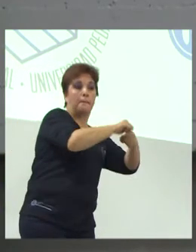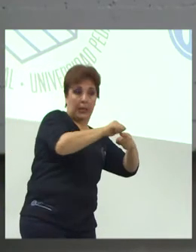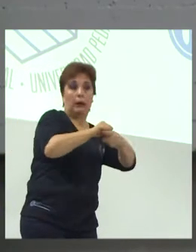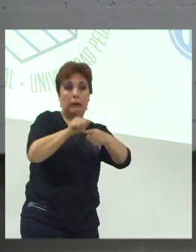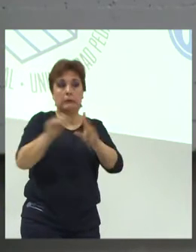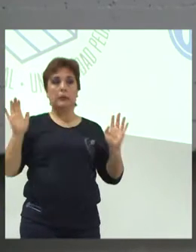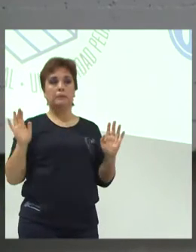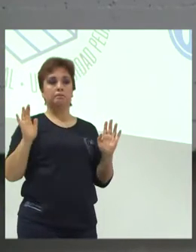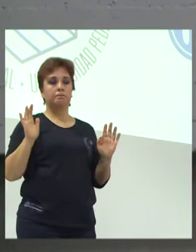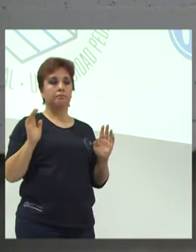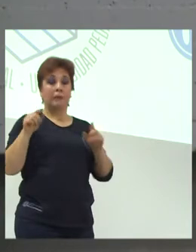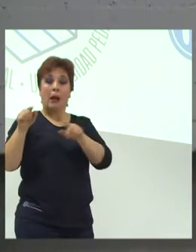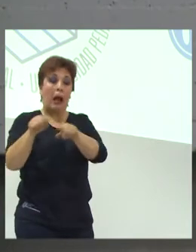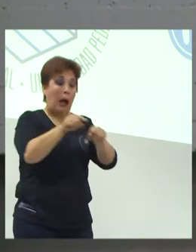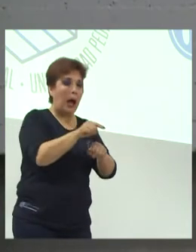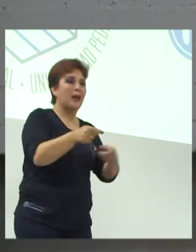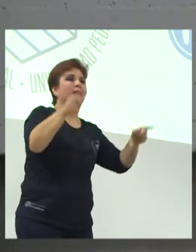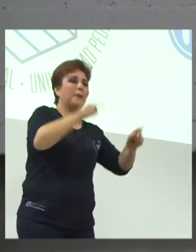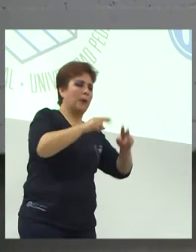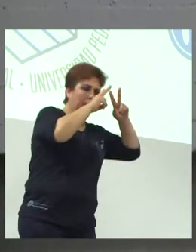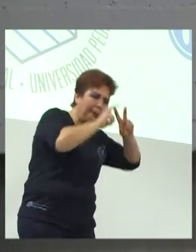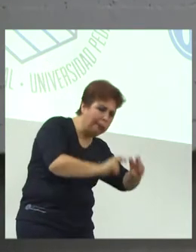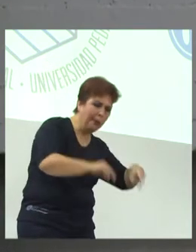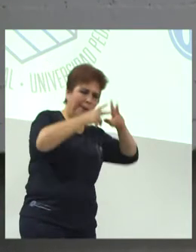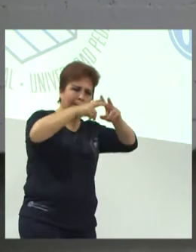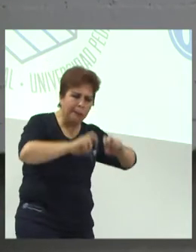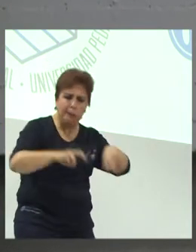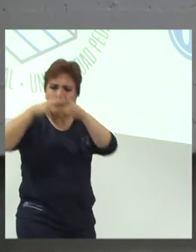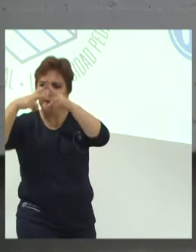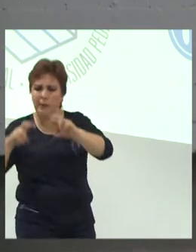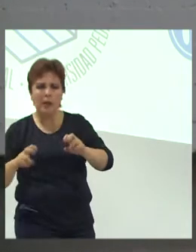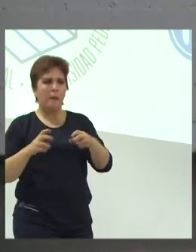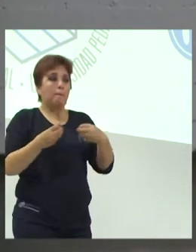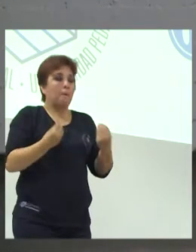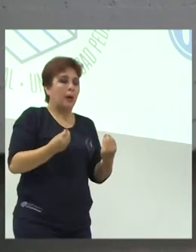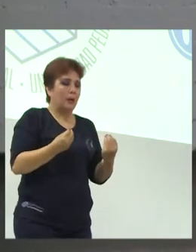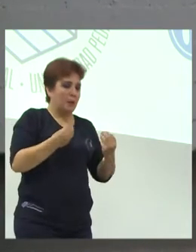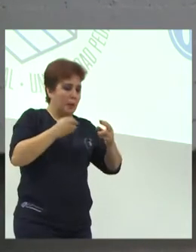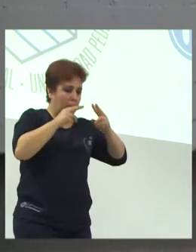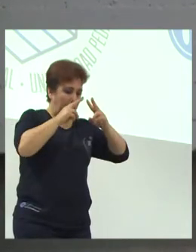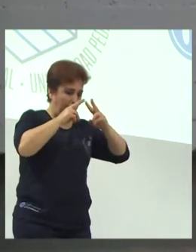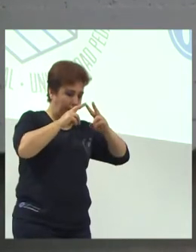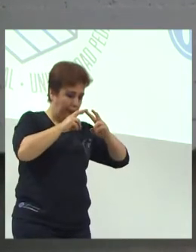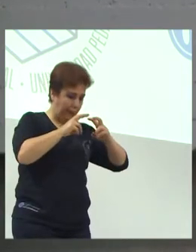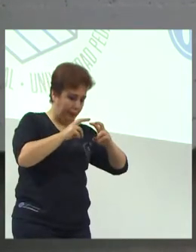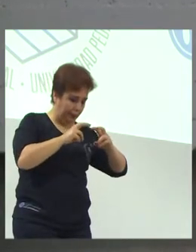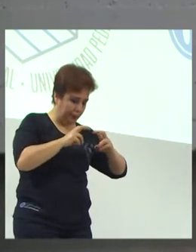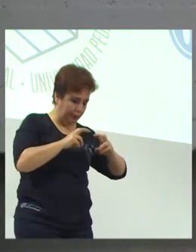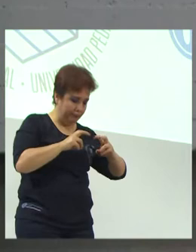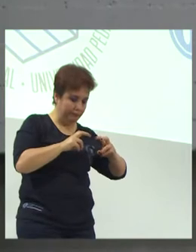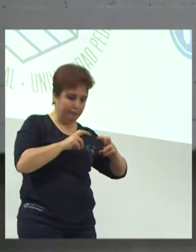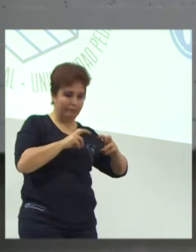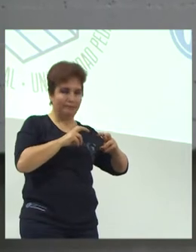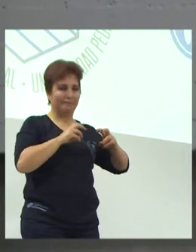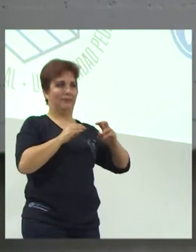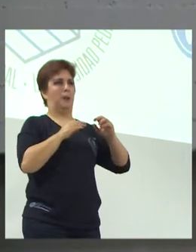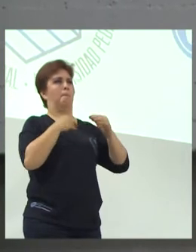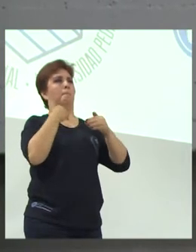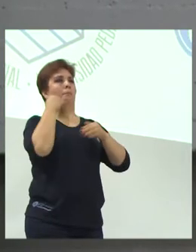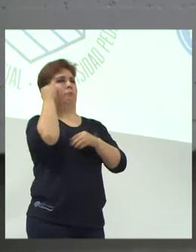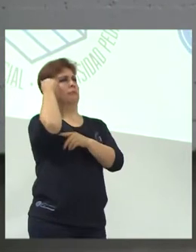docente que permiten ir más allá de las aulas para situarse en el marco de procesos socioculturales